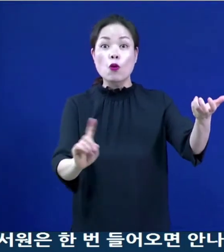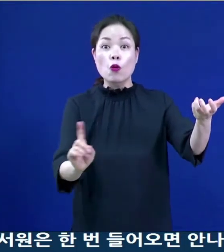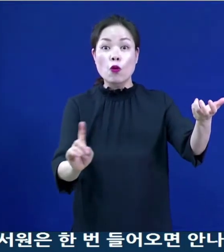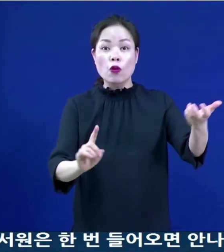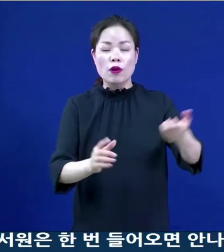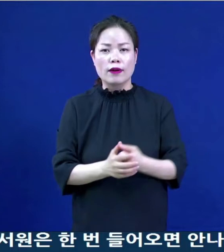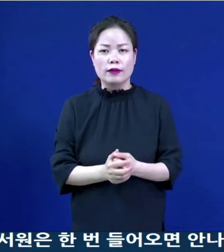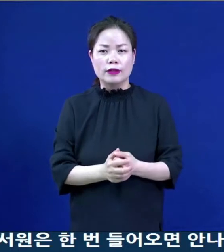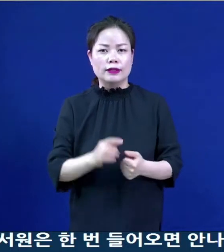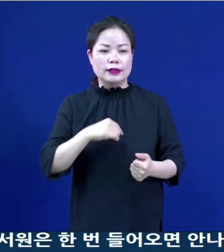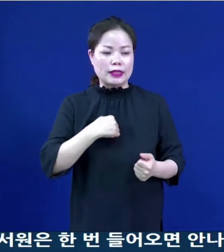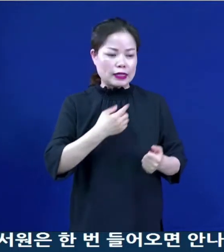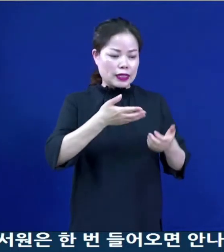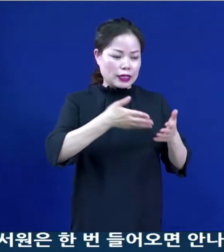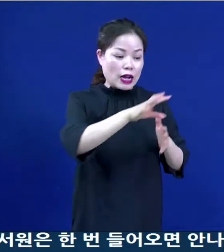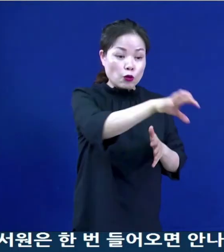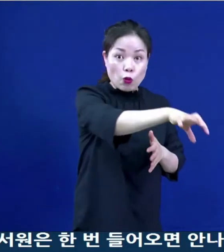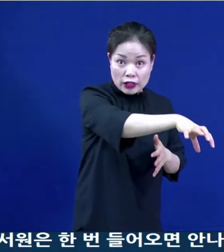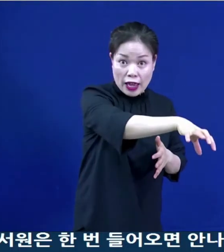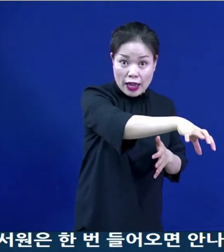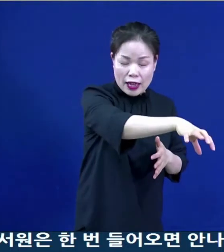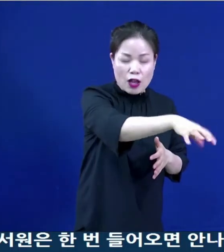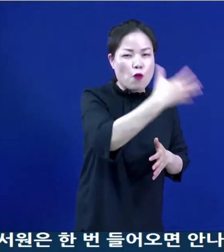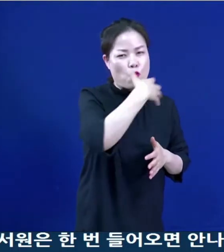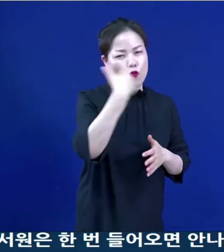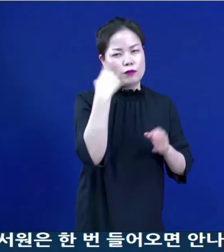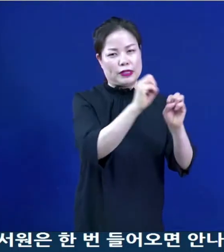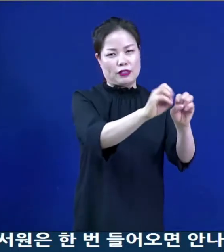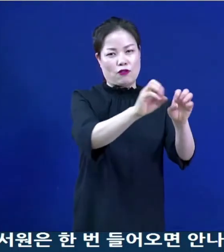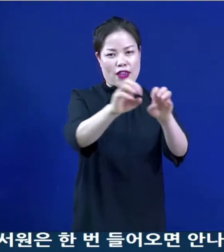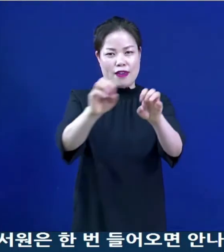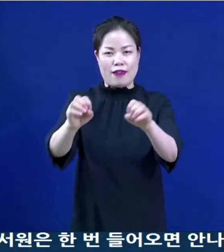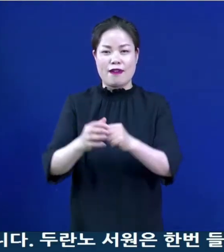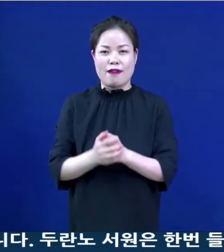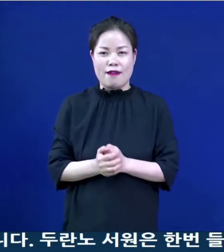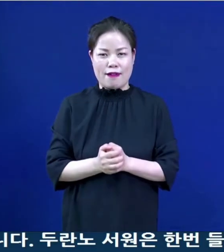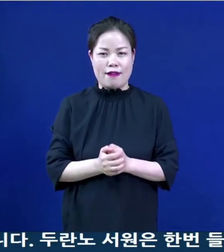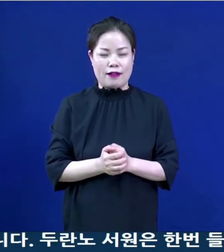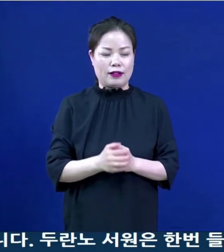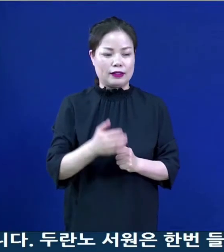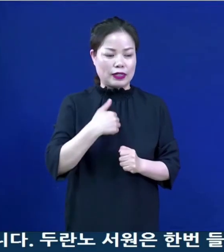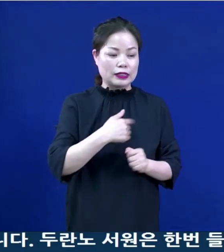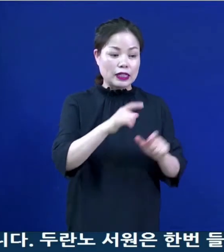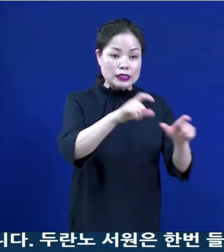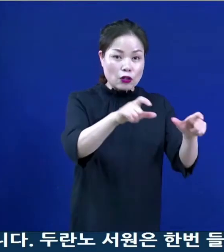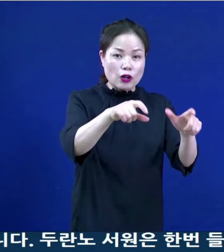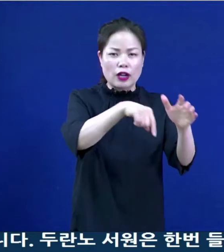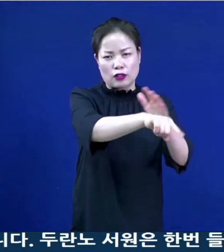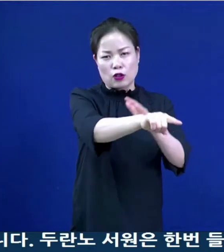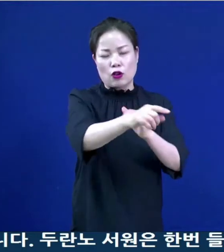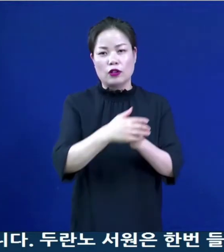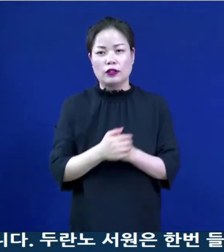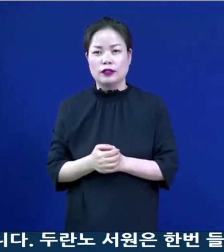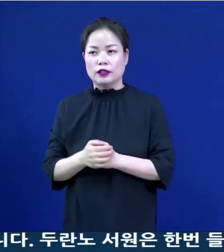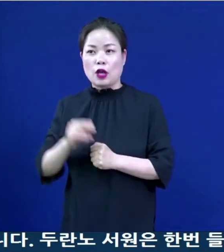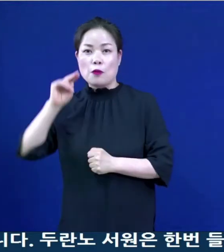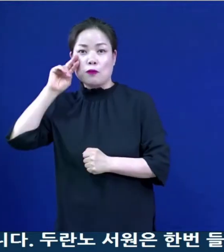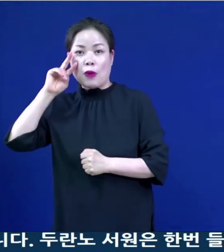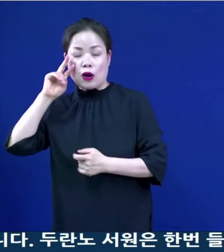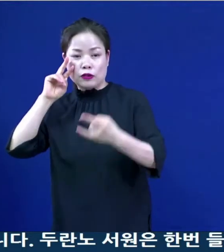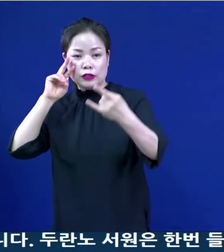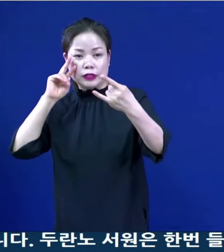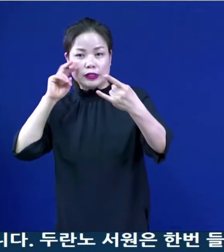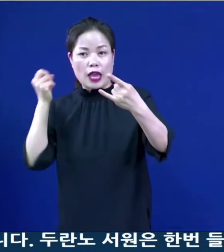합니까? 자기가 간 자리에서 복음을 전하는 거예요. 이렇게 된 겁니다. 바울도 에베소를